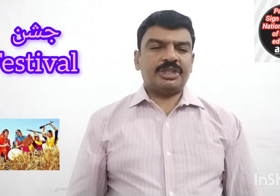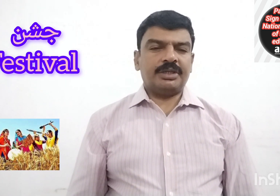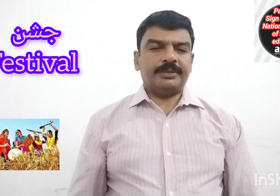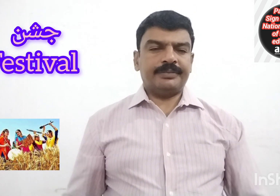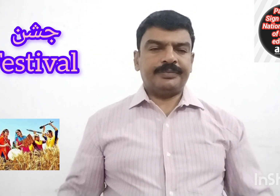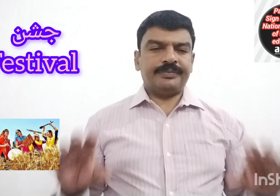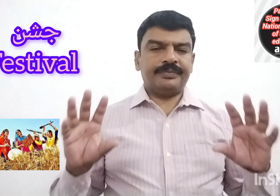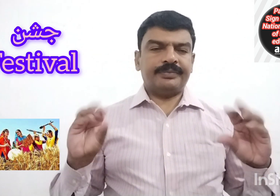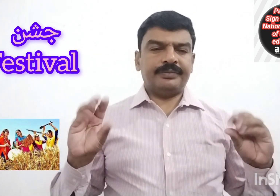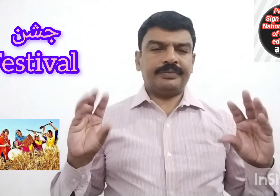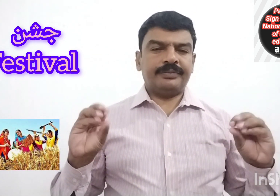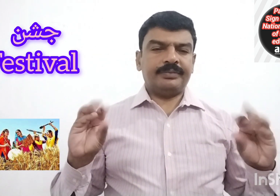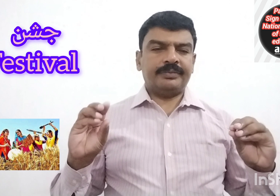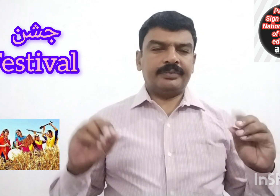जशन,